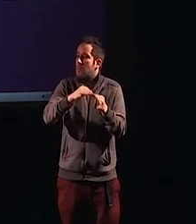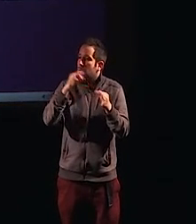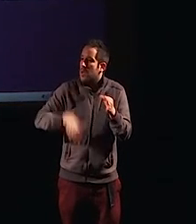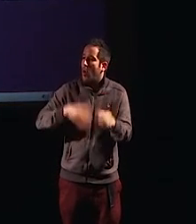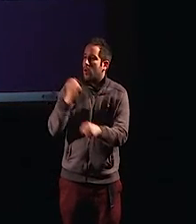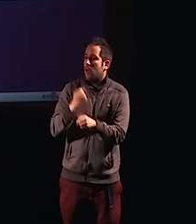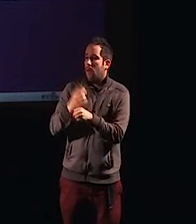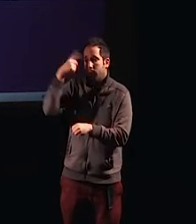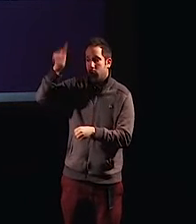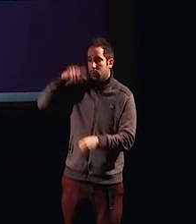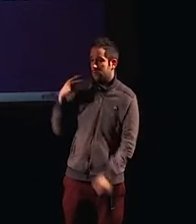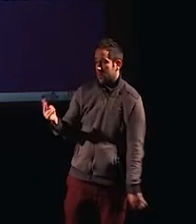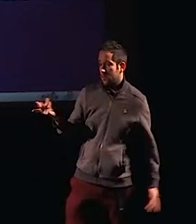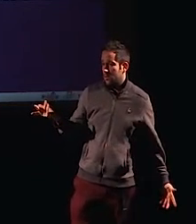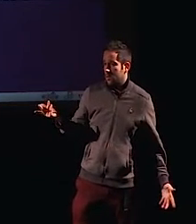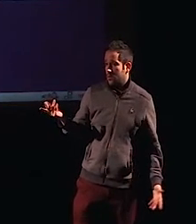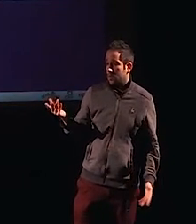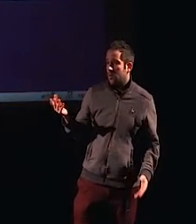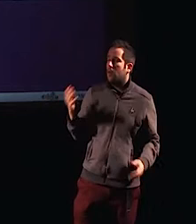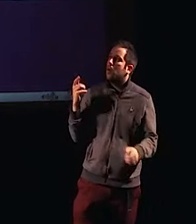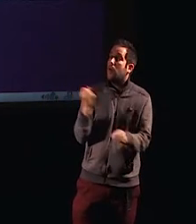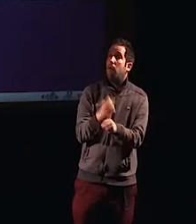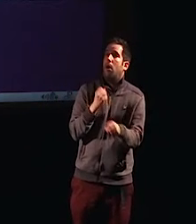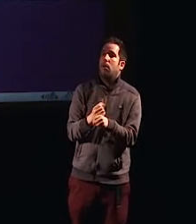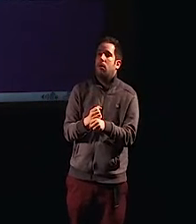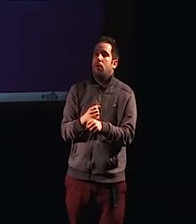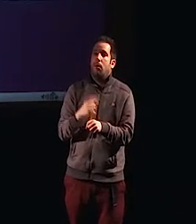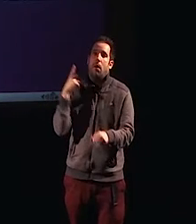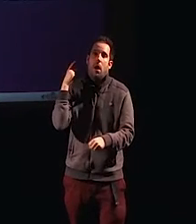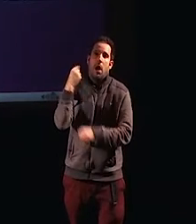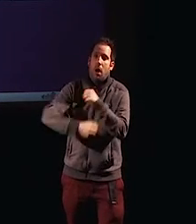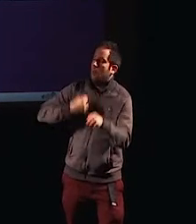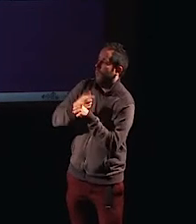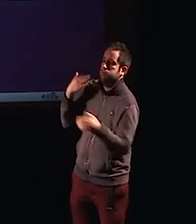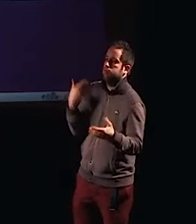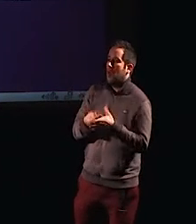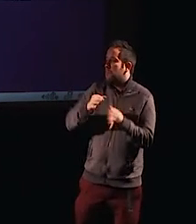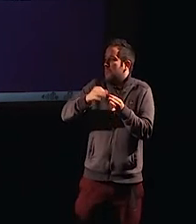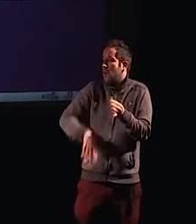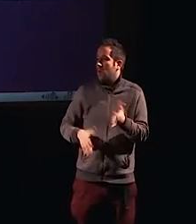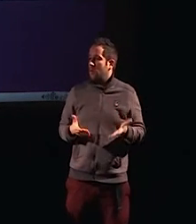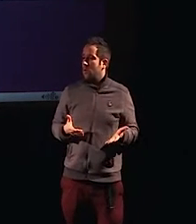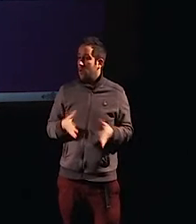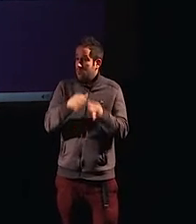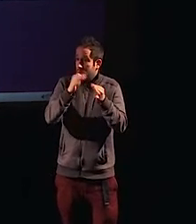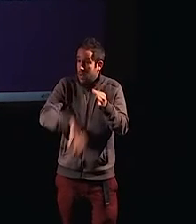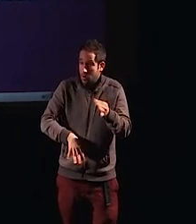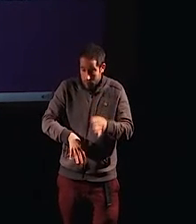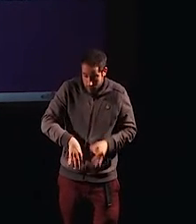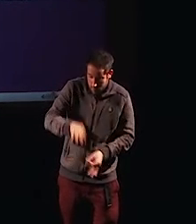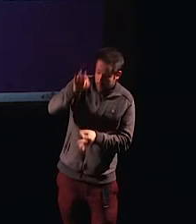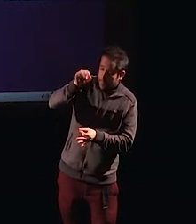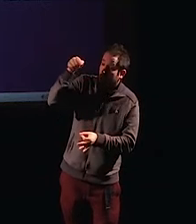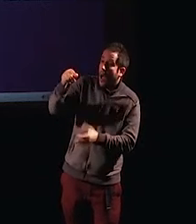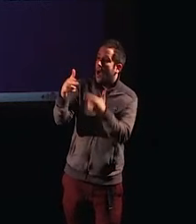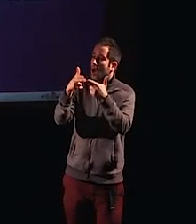boulot de philosophe, au cours du temps où il l'a été. Et il est, pour faire ce bilan, il introduit le